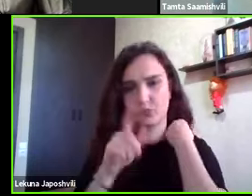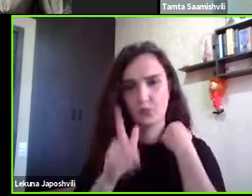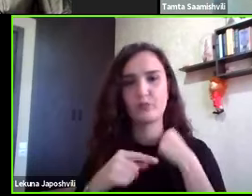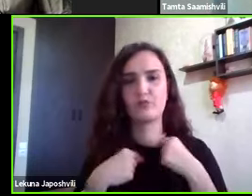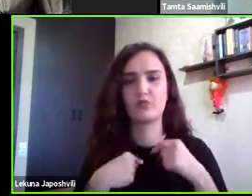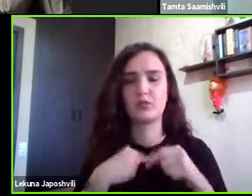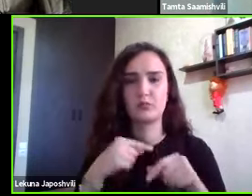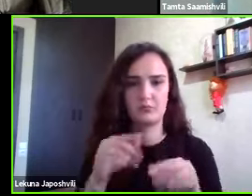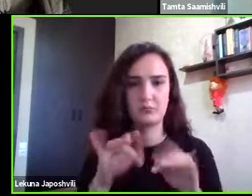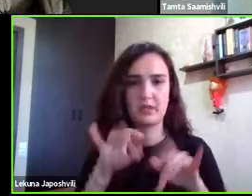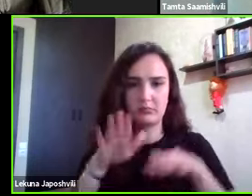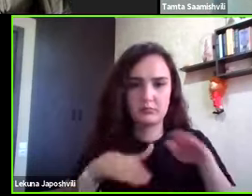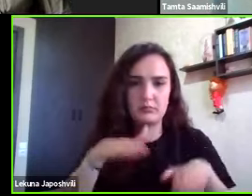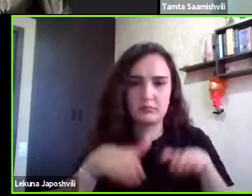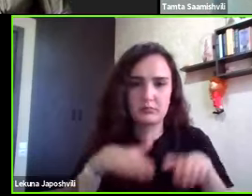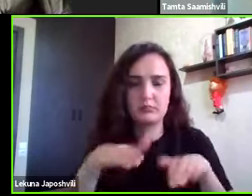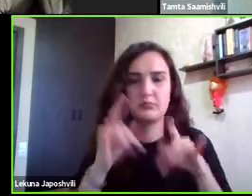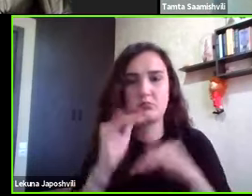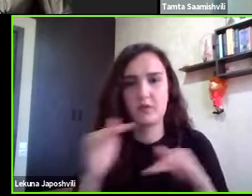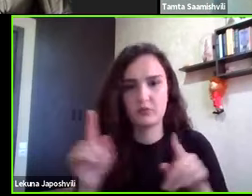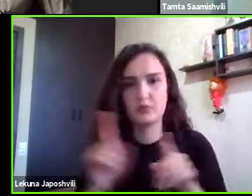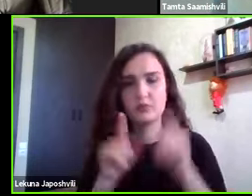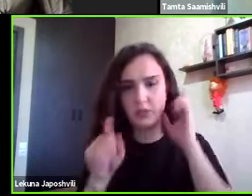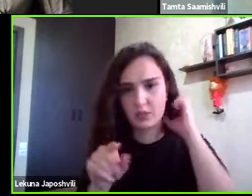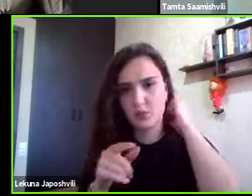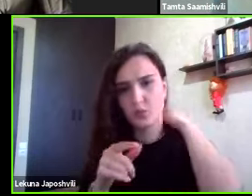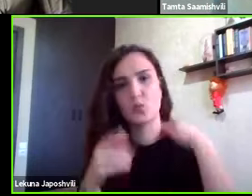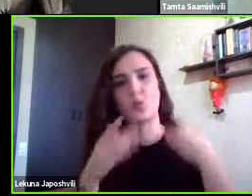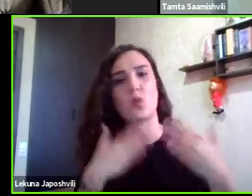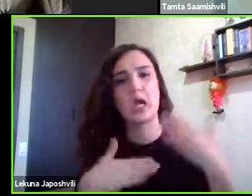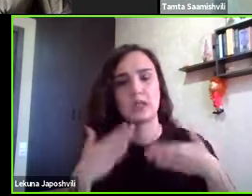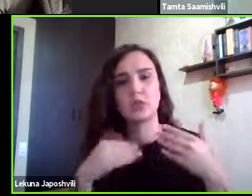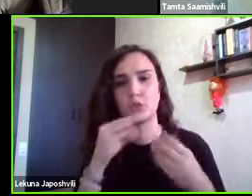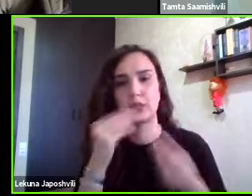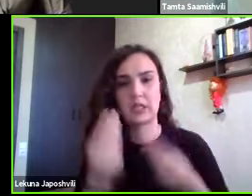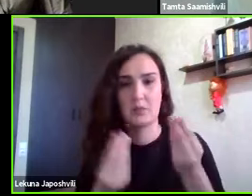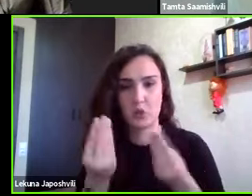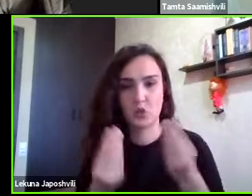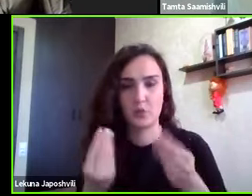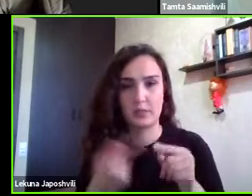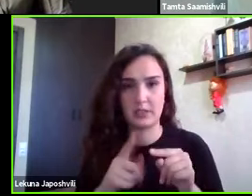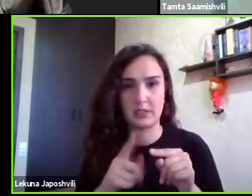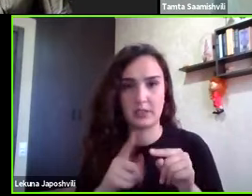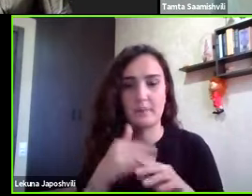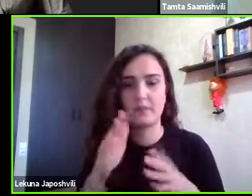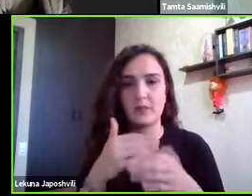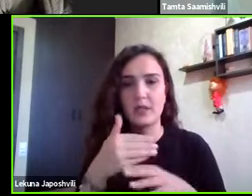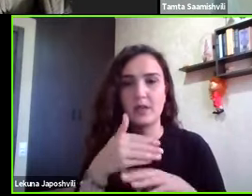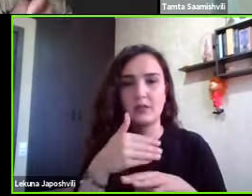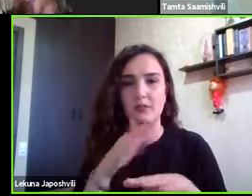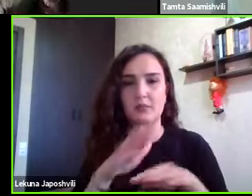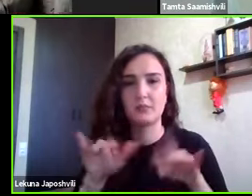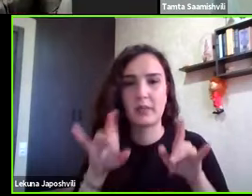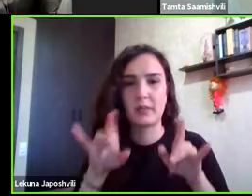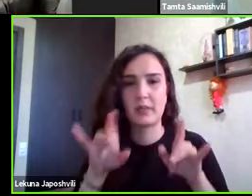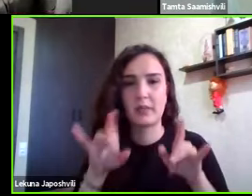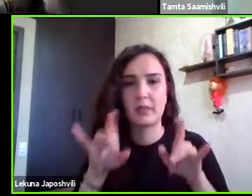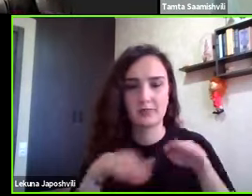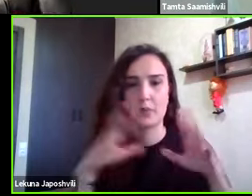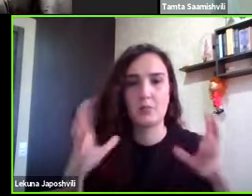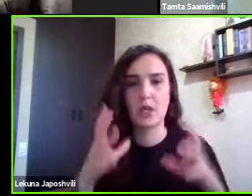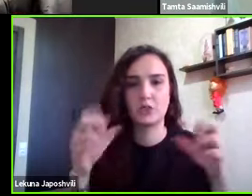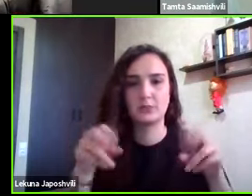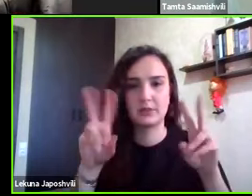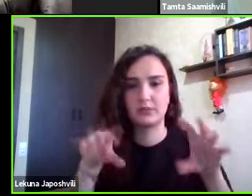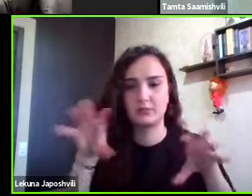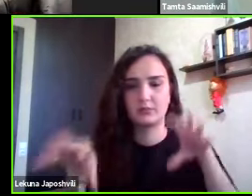მარტივად მოვაწყობთ ბავშვებს უხარიათ, როდესაც თამაშობენ, ამ ფეხსიც მიდავენ, ეგრეთ წოდებული ბალიშები არის